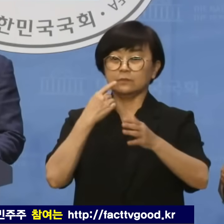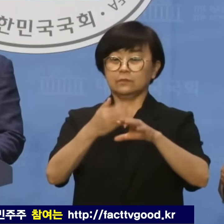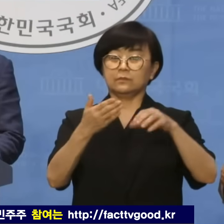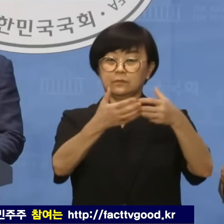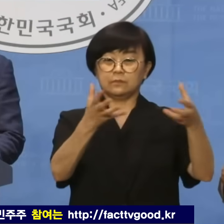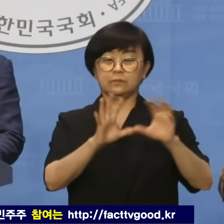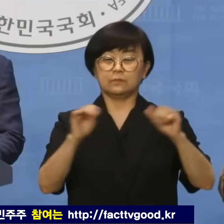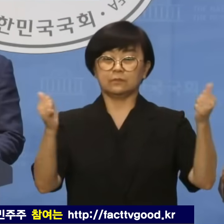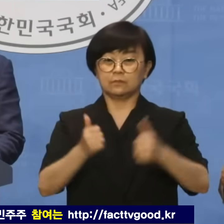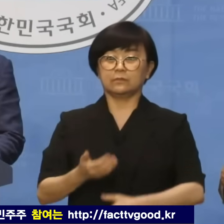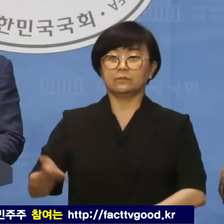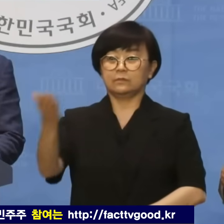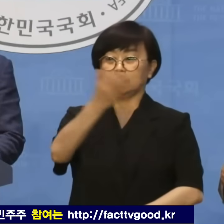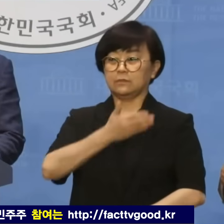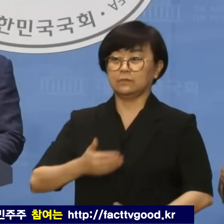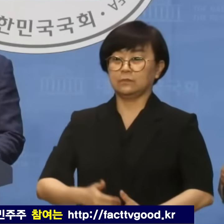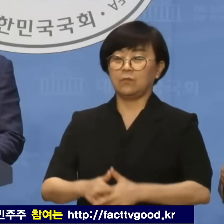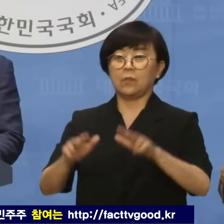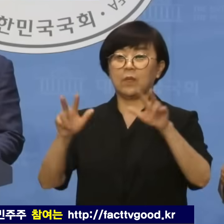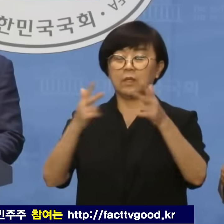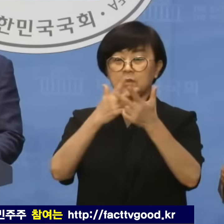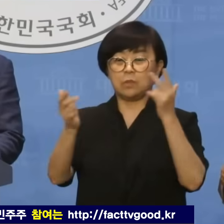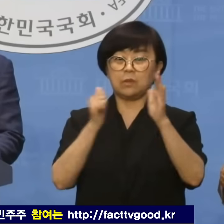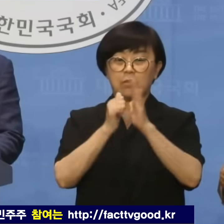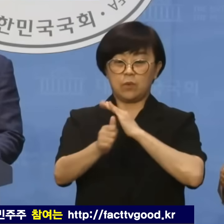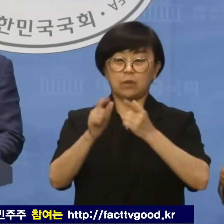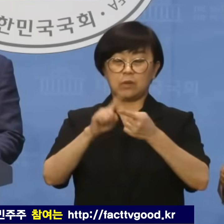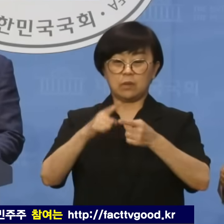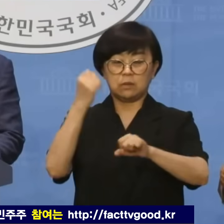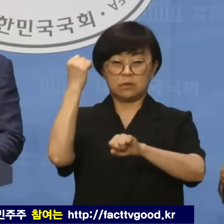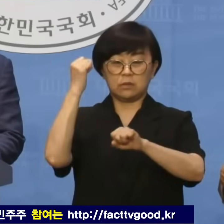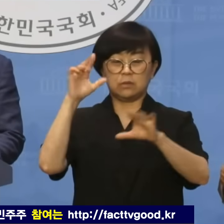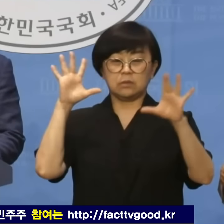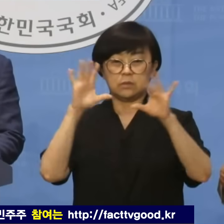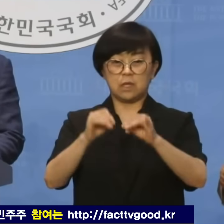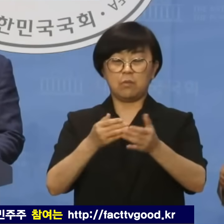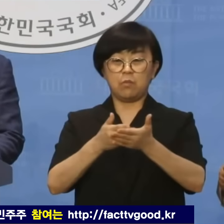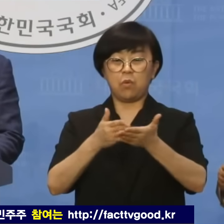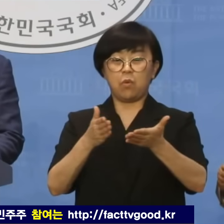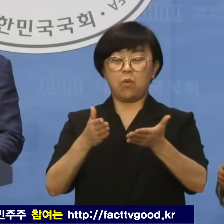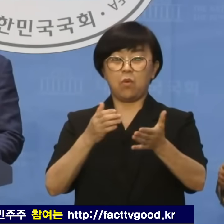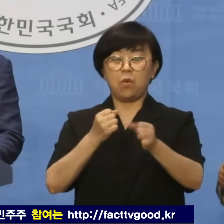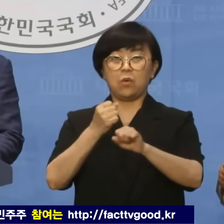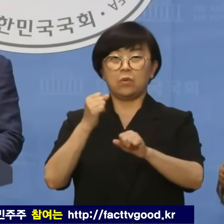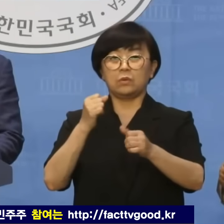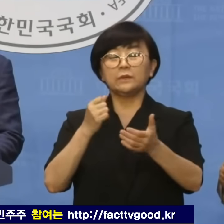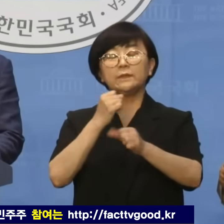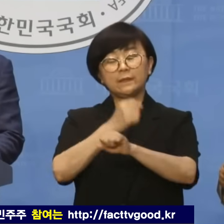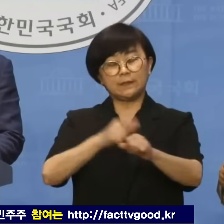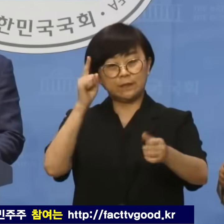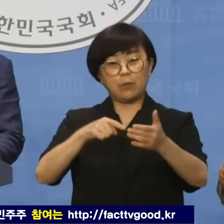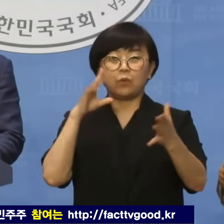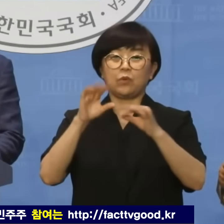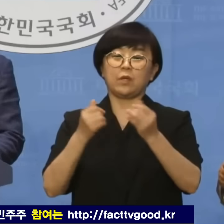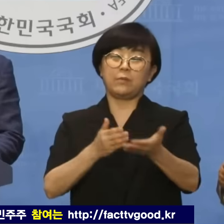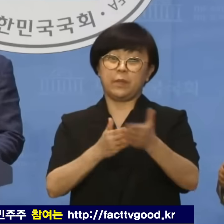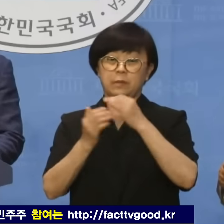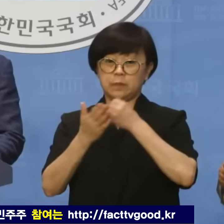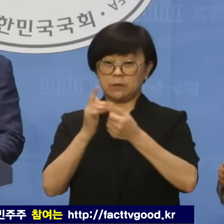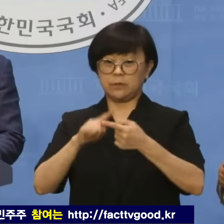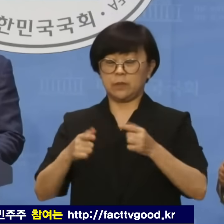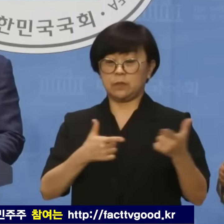더불어민주당 국회의원 여러분, 이재명 대표에 대한 체포동의안을 부결시켜 주십시오.